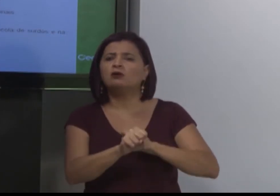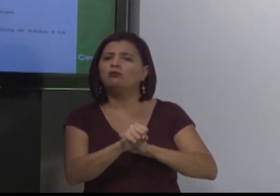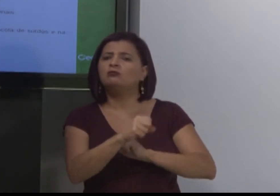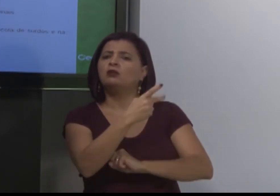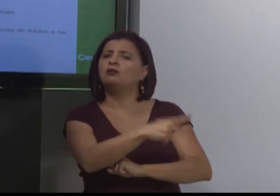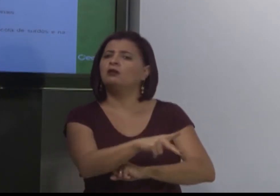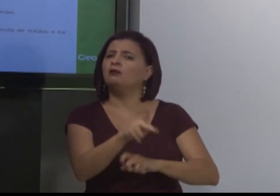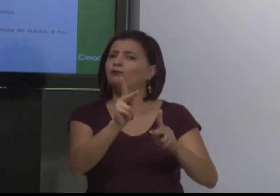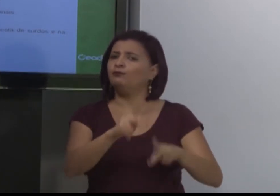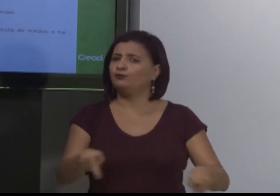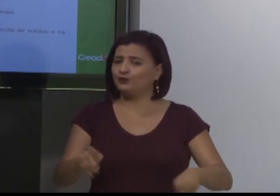professor.